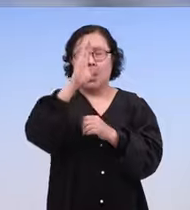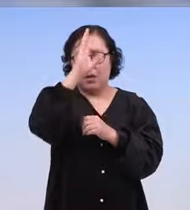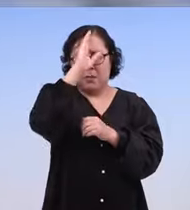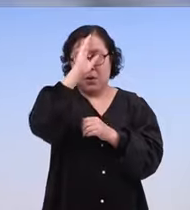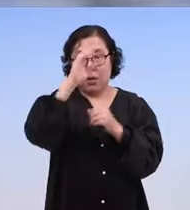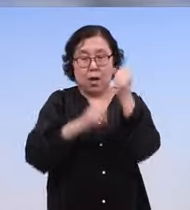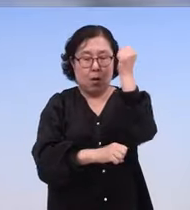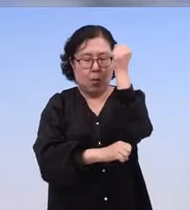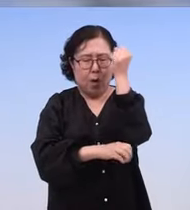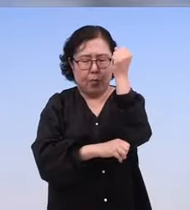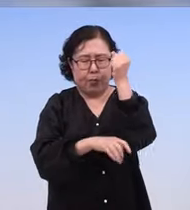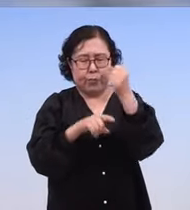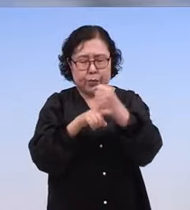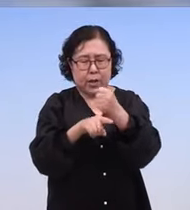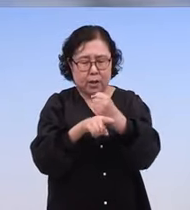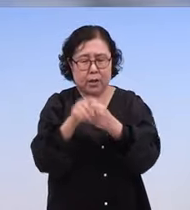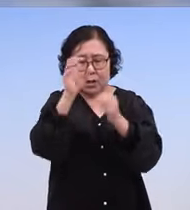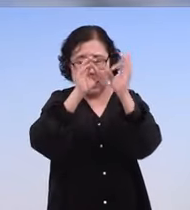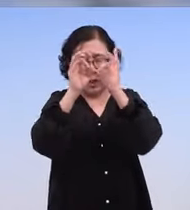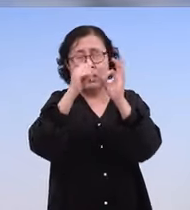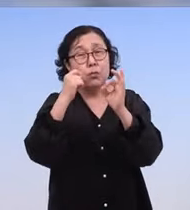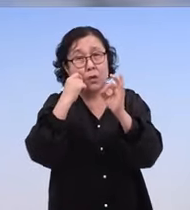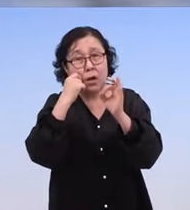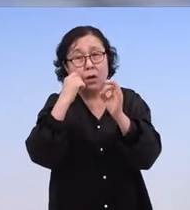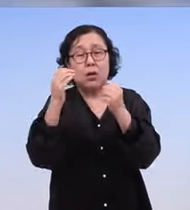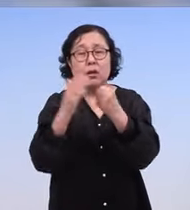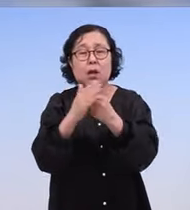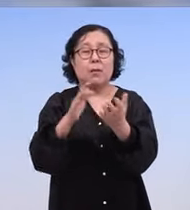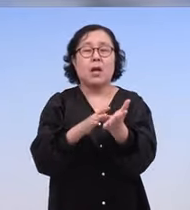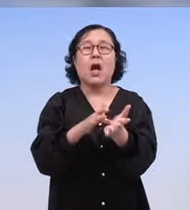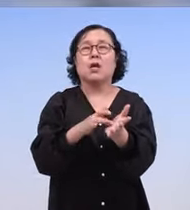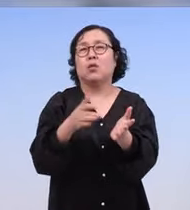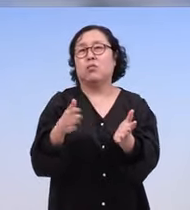병 원인을 못 찾습니다. 그러다 보니까 약이 없어요.